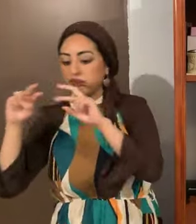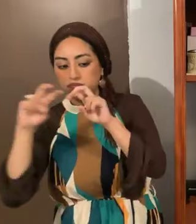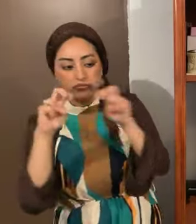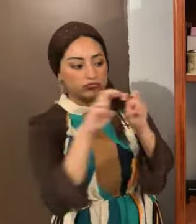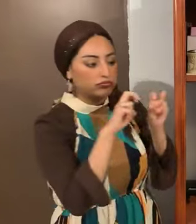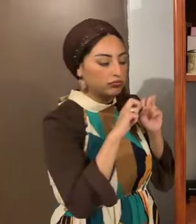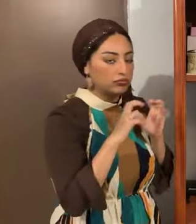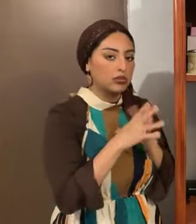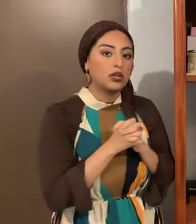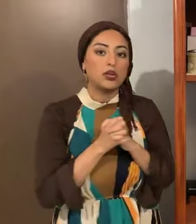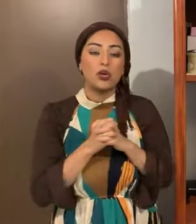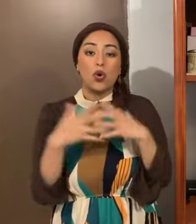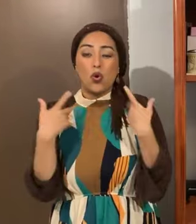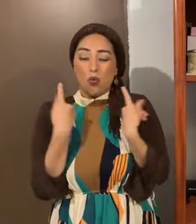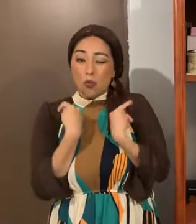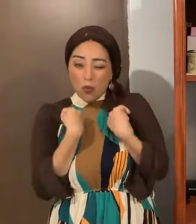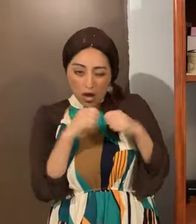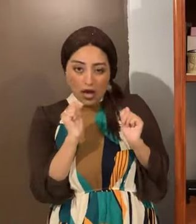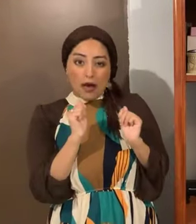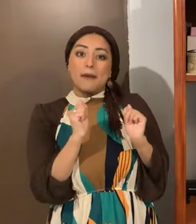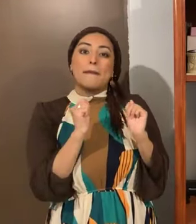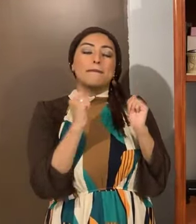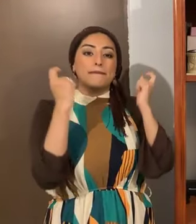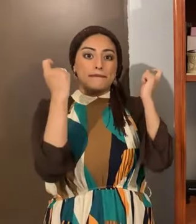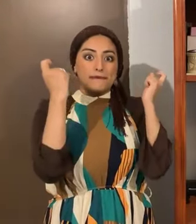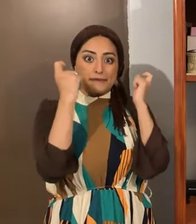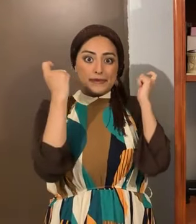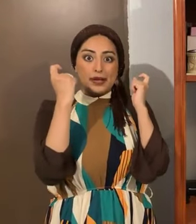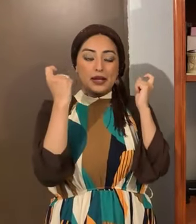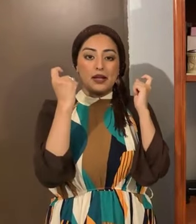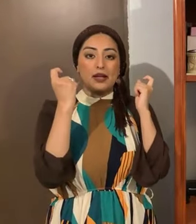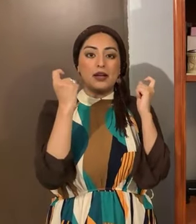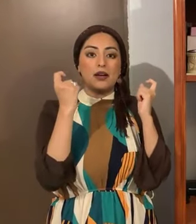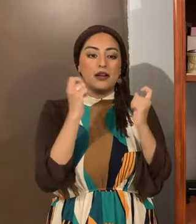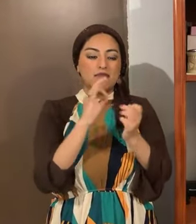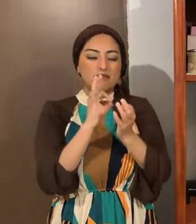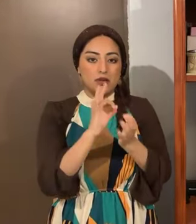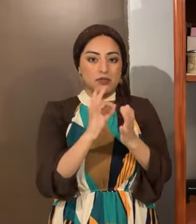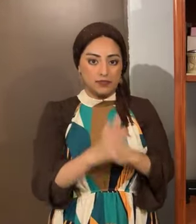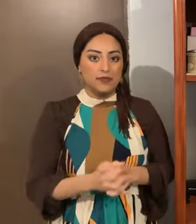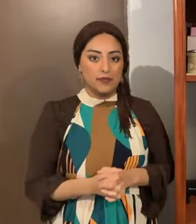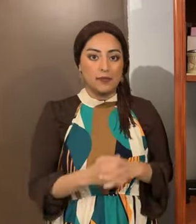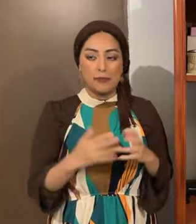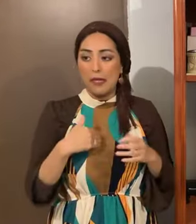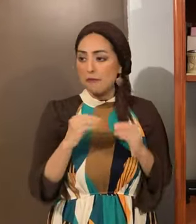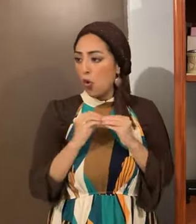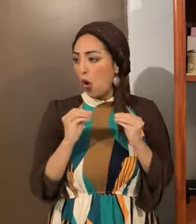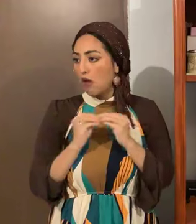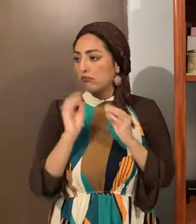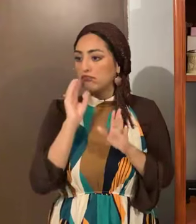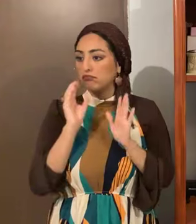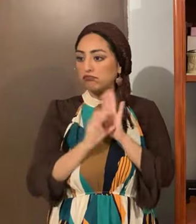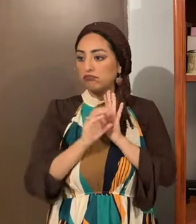que festejemos las fiestas pues correctamente. Luego creo que hay otras diapositivas, ¿verdad?